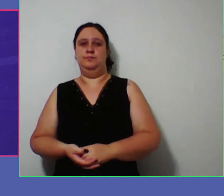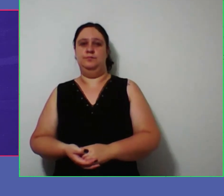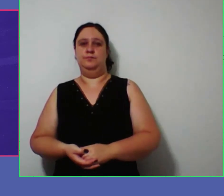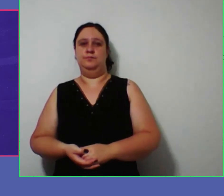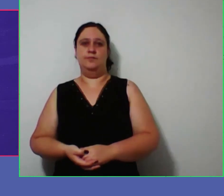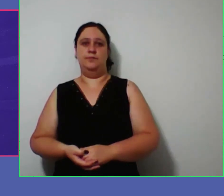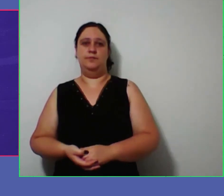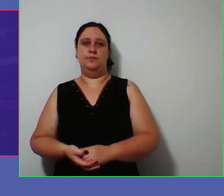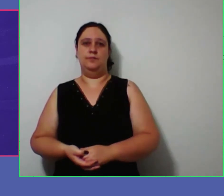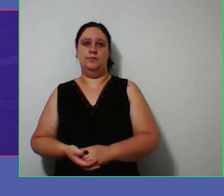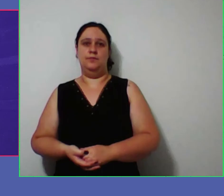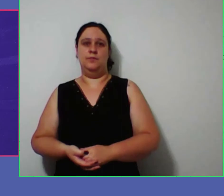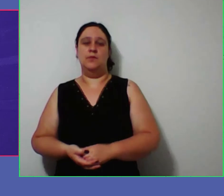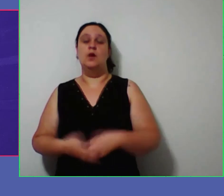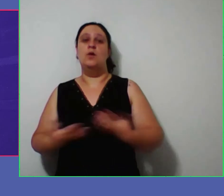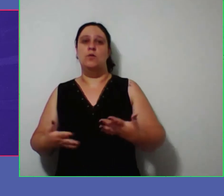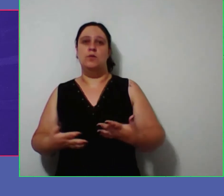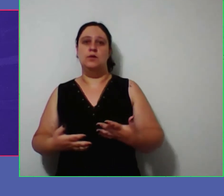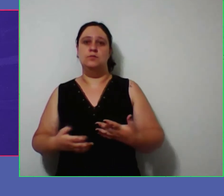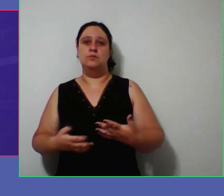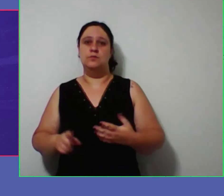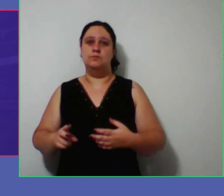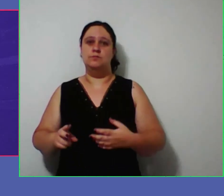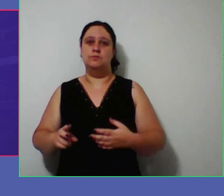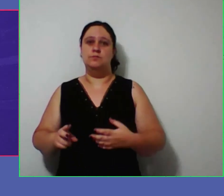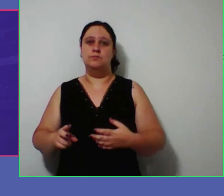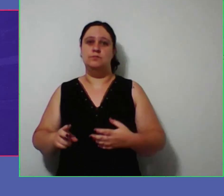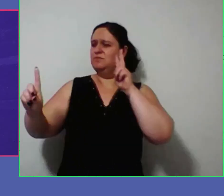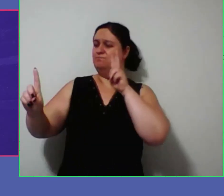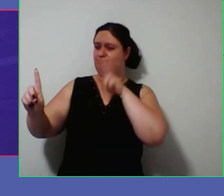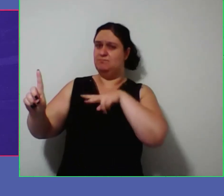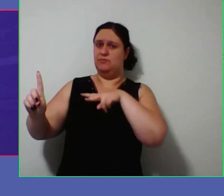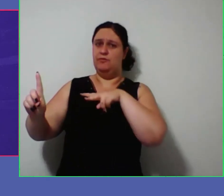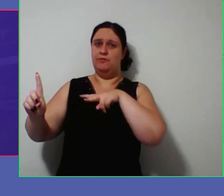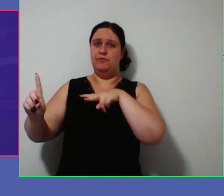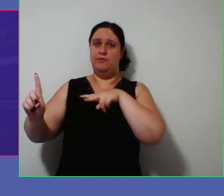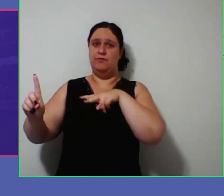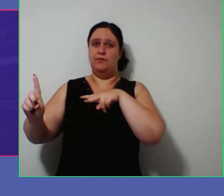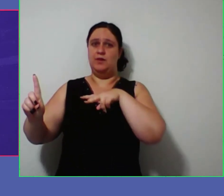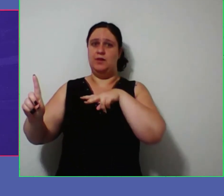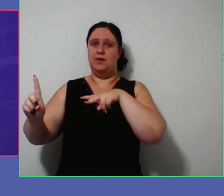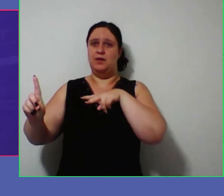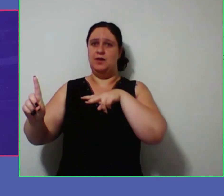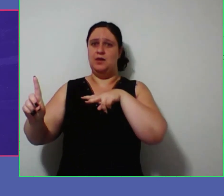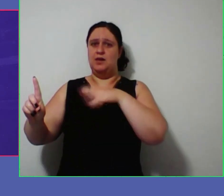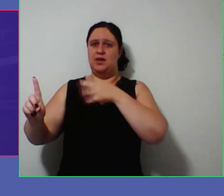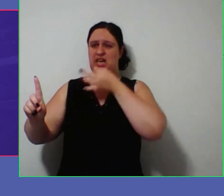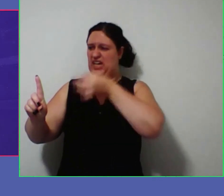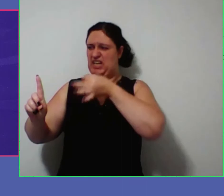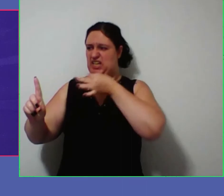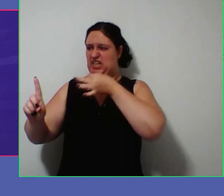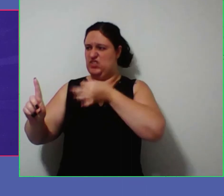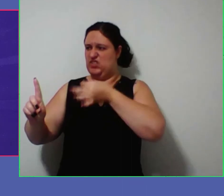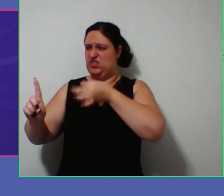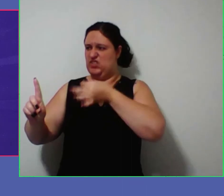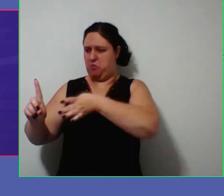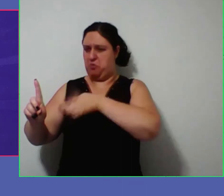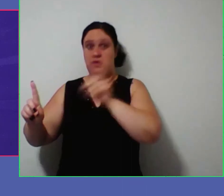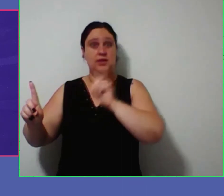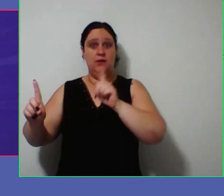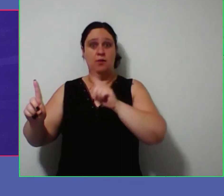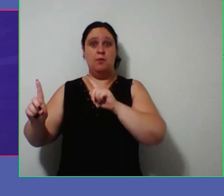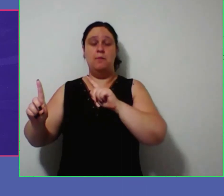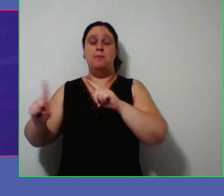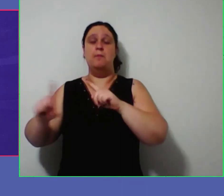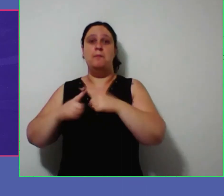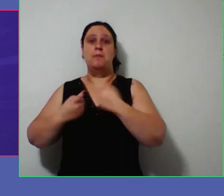quando olhamos para um irmão, irmãos, não olhamos com olhos críticos, mas com olhos de compaixão.